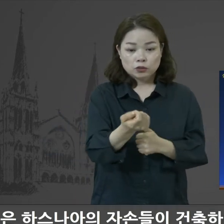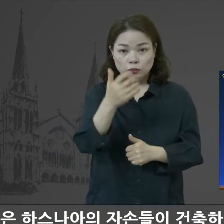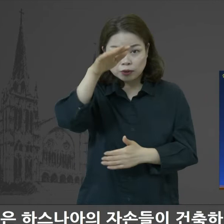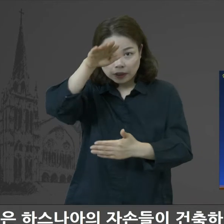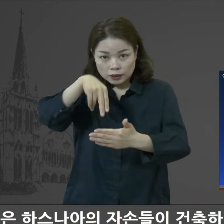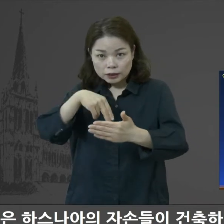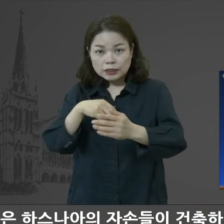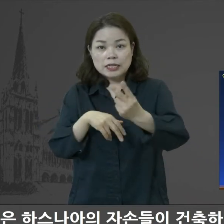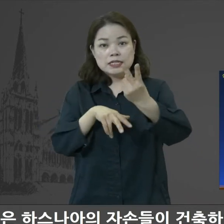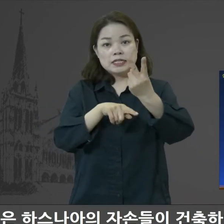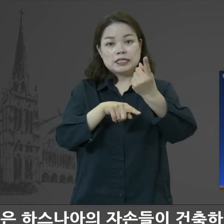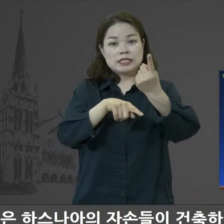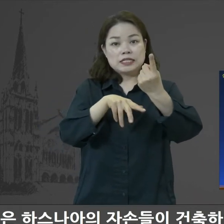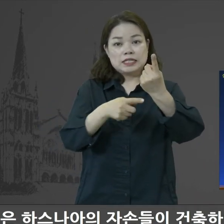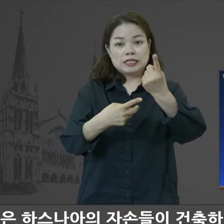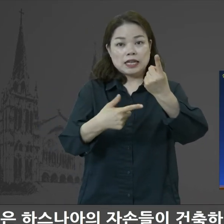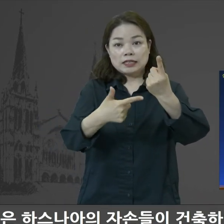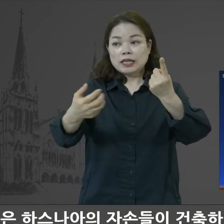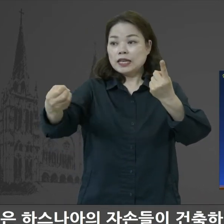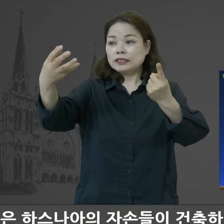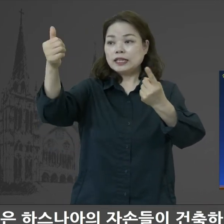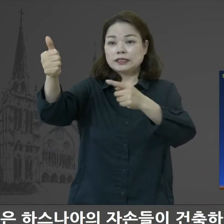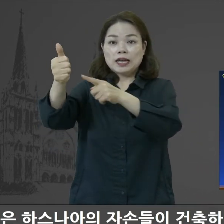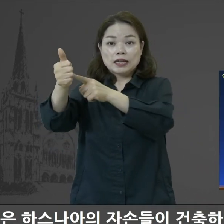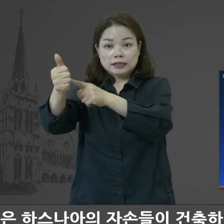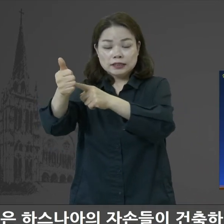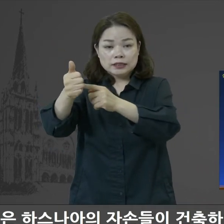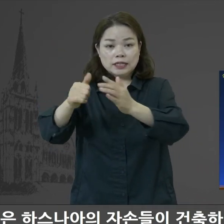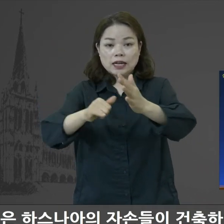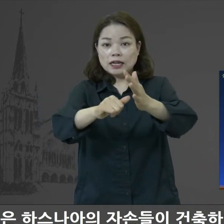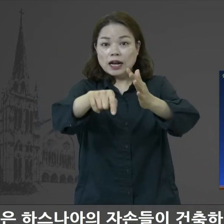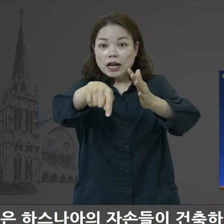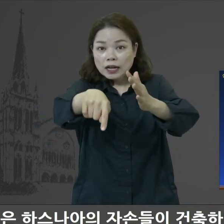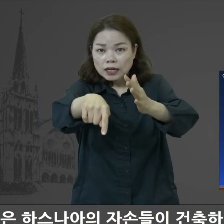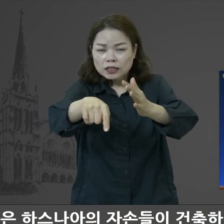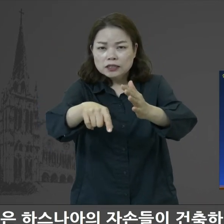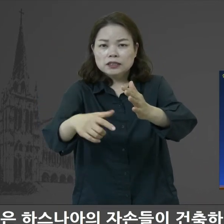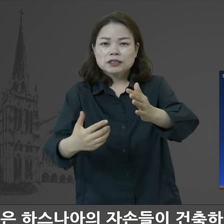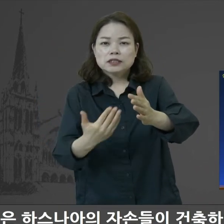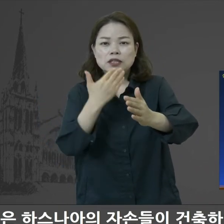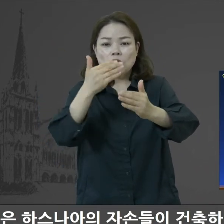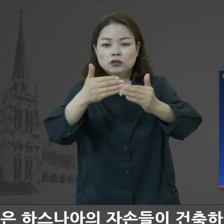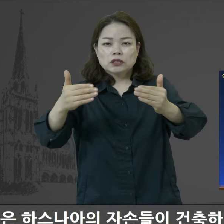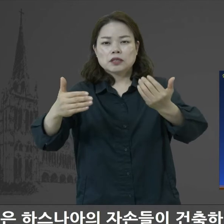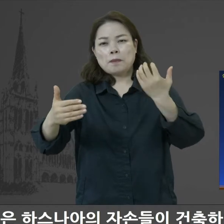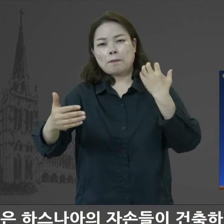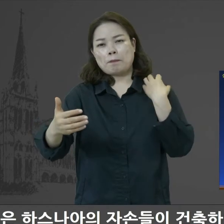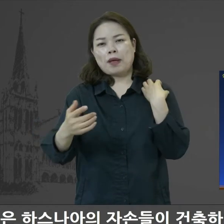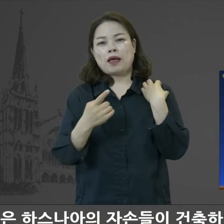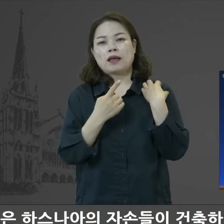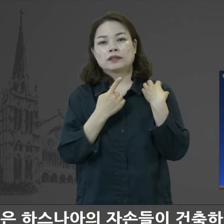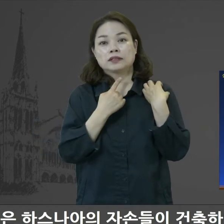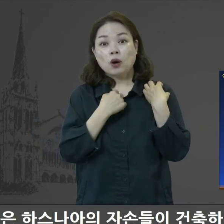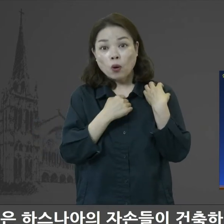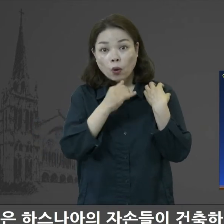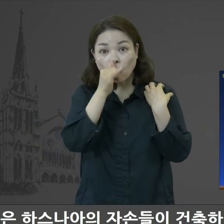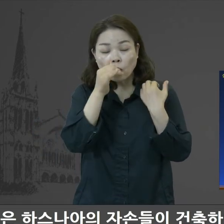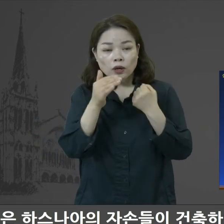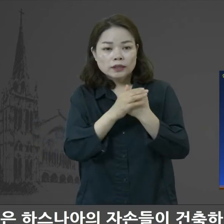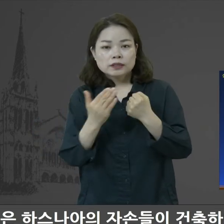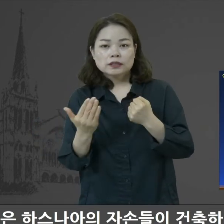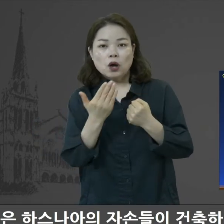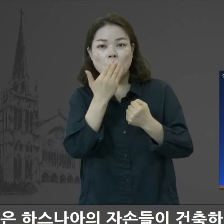읽은 1절 말씀에 대제사장 엘리야십의 가문은 이들이 성전의 일을 맡은 것을 감안해서